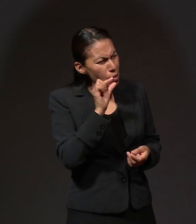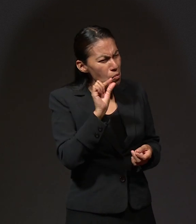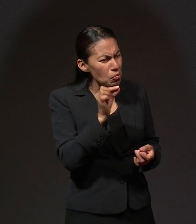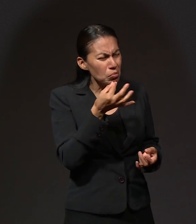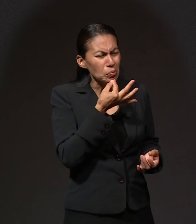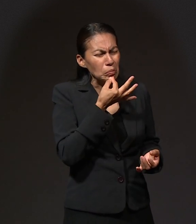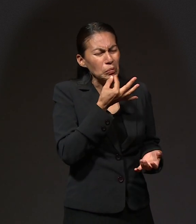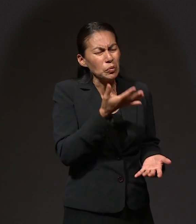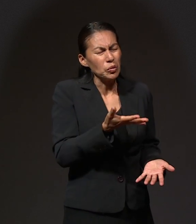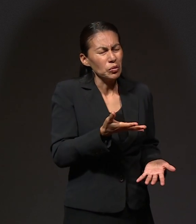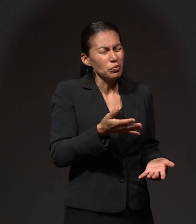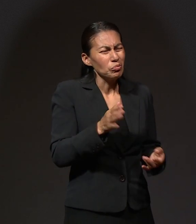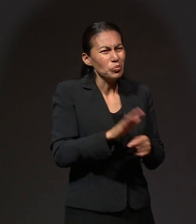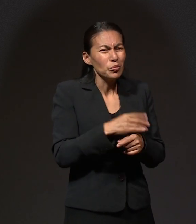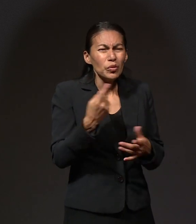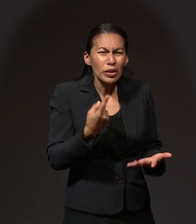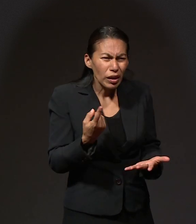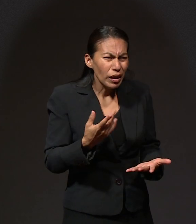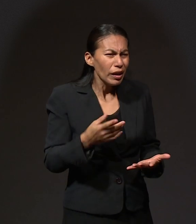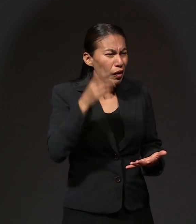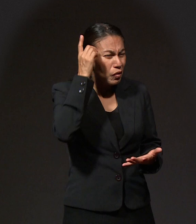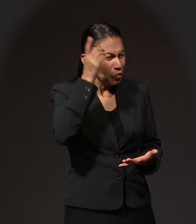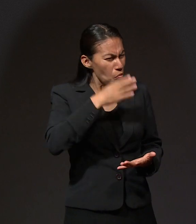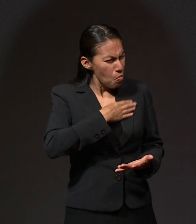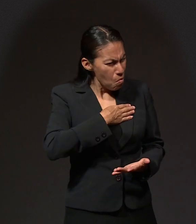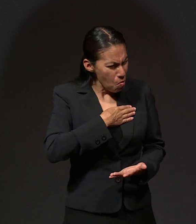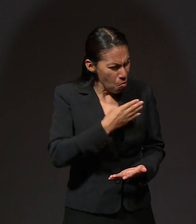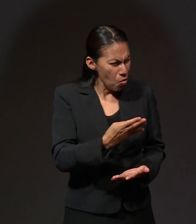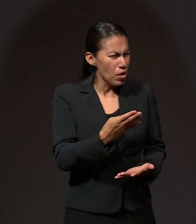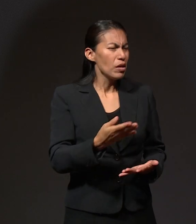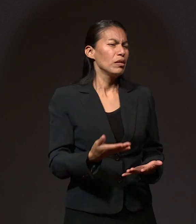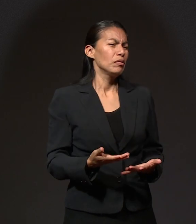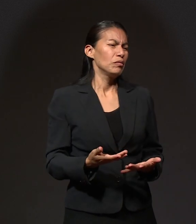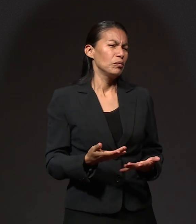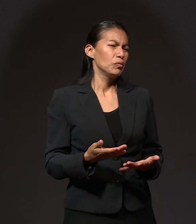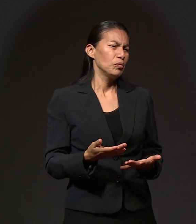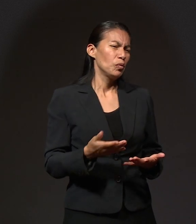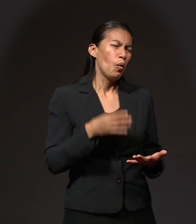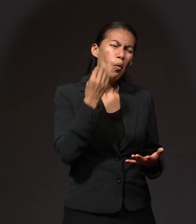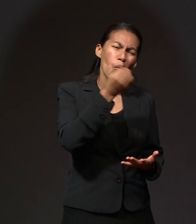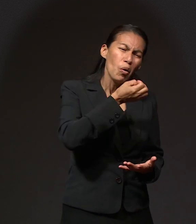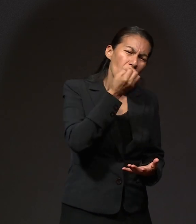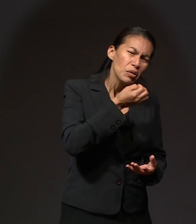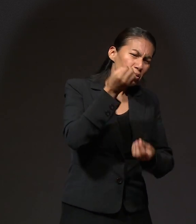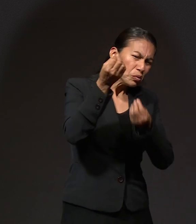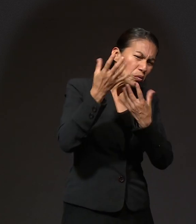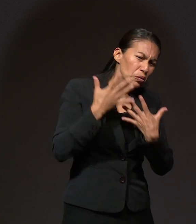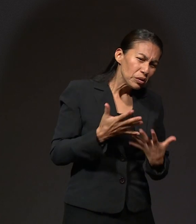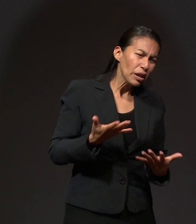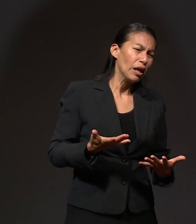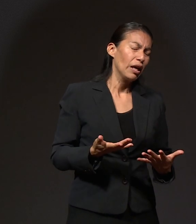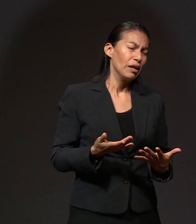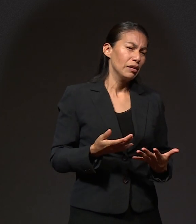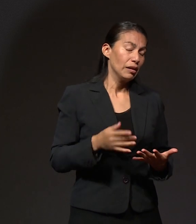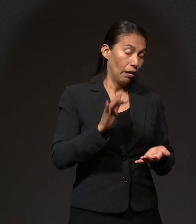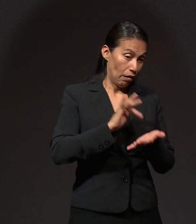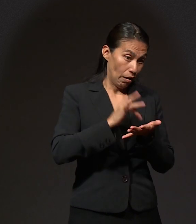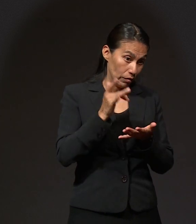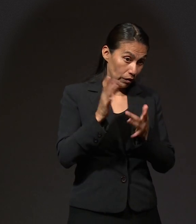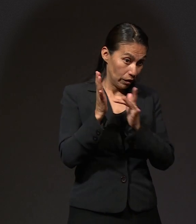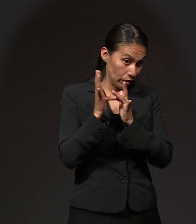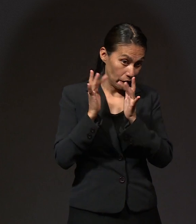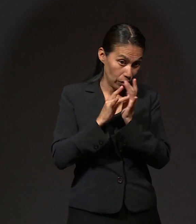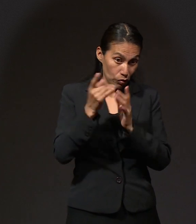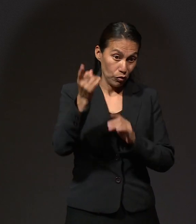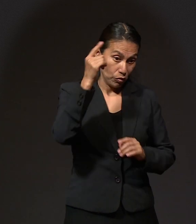desconcertante. Es que Dios es tan bueno y ha abierto el canal de comunicación que valió la